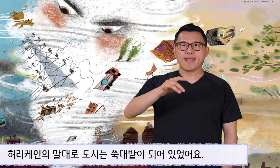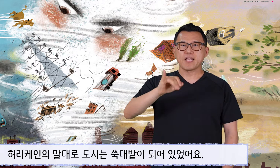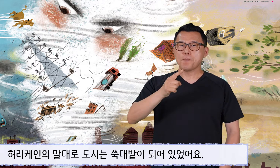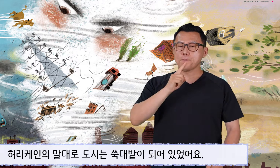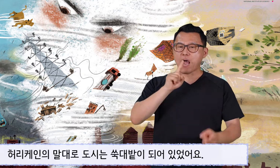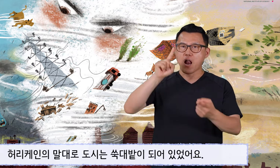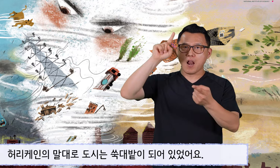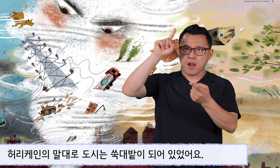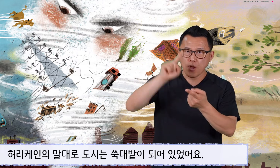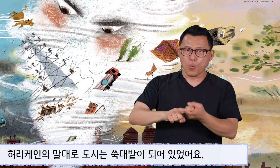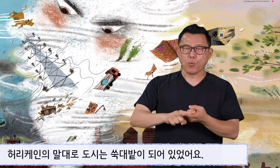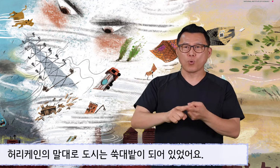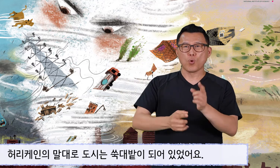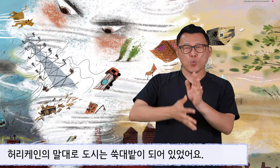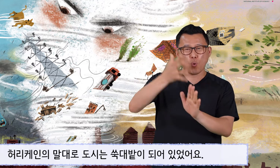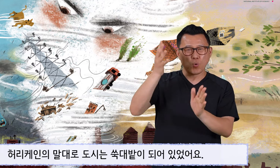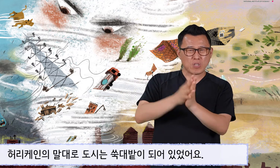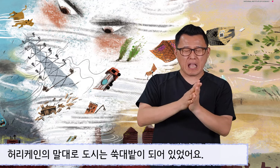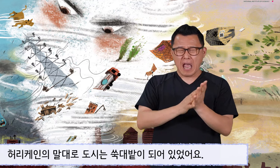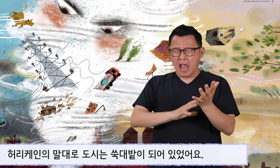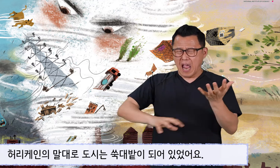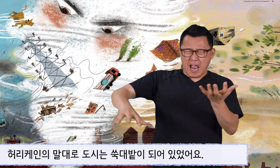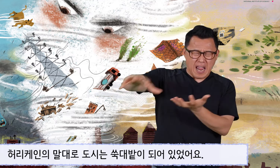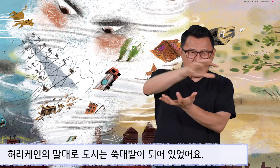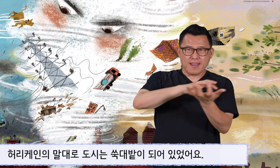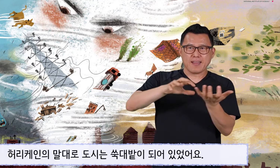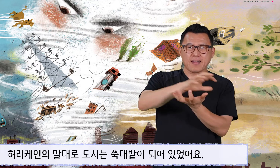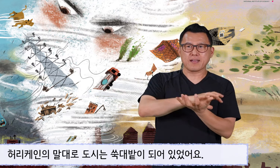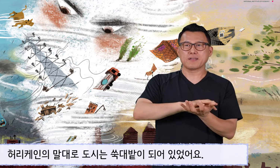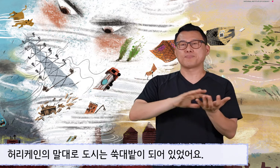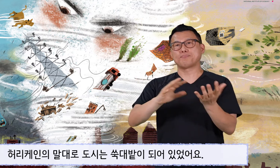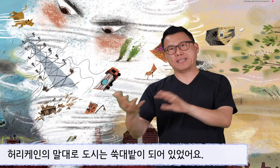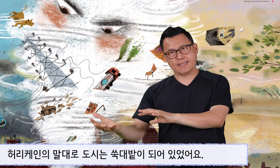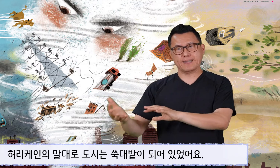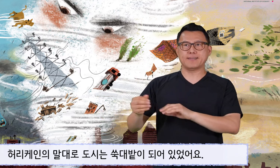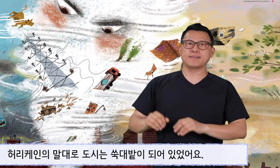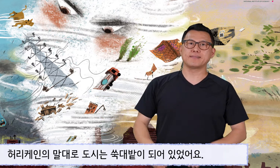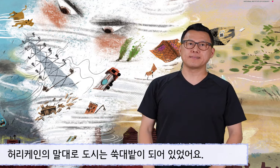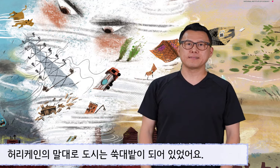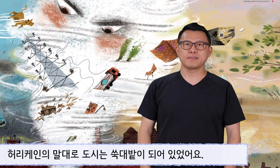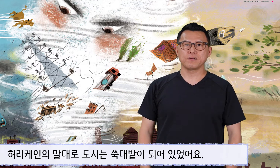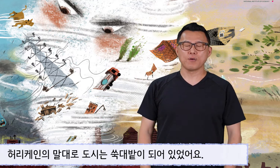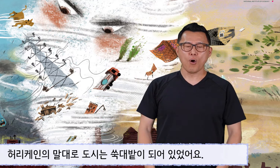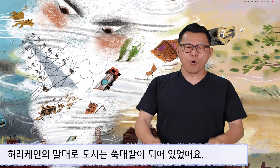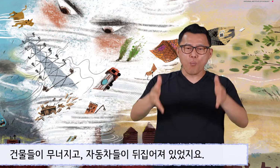허리케인의 말대로 도시는 쑥대밭이 되어 있었어요.